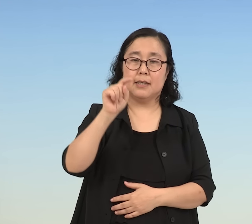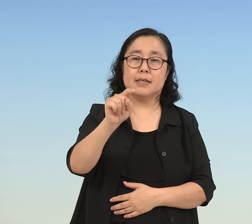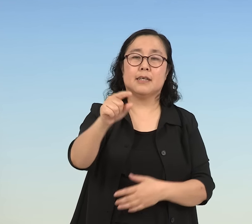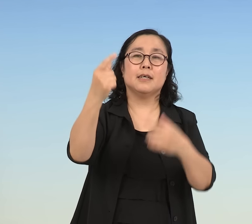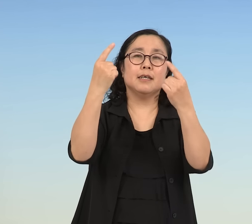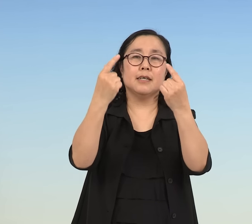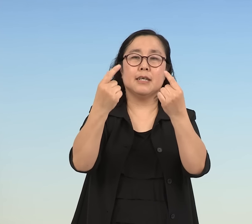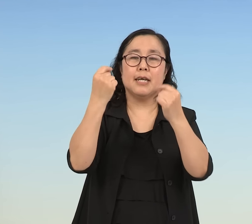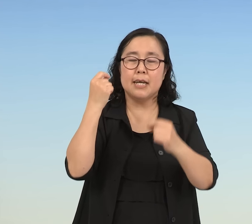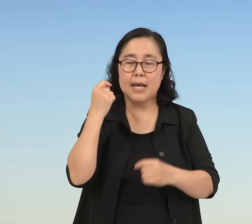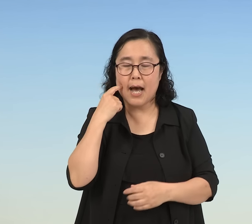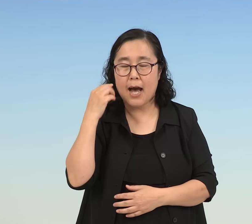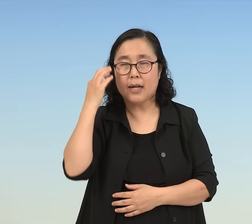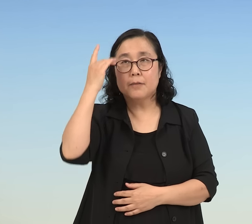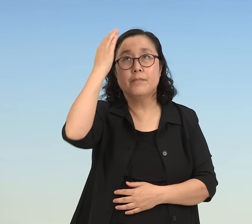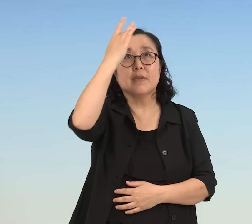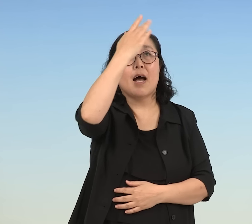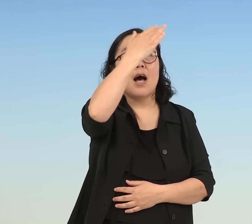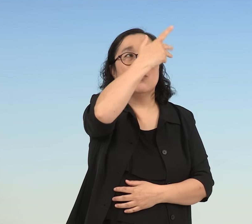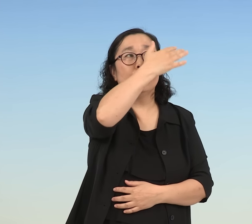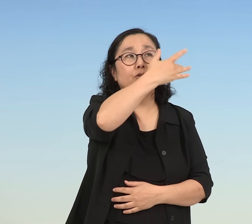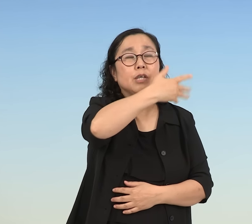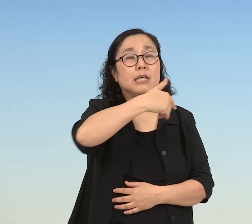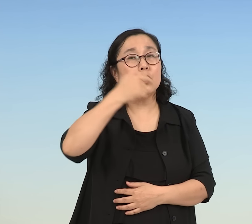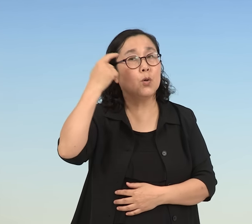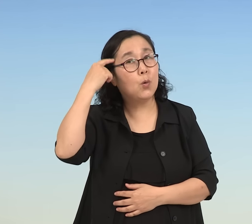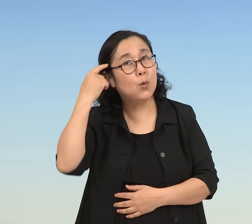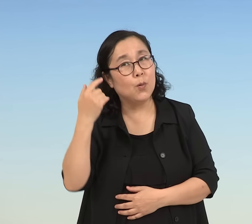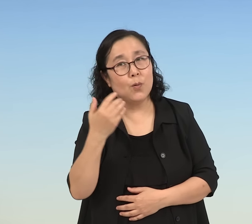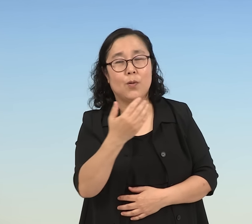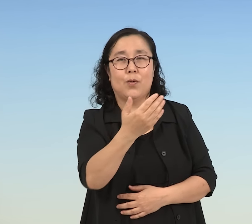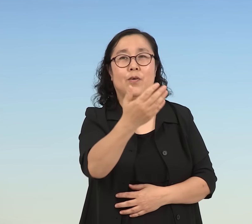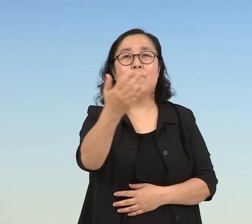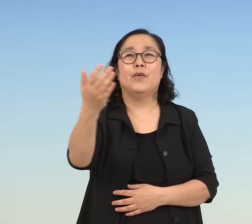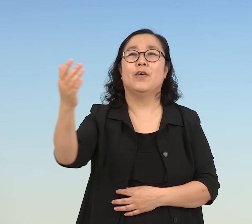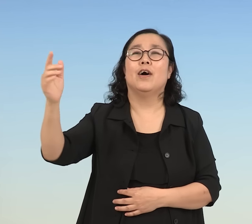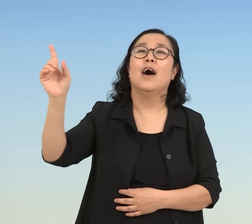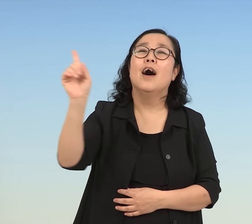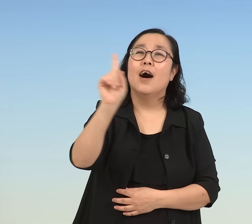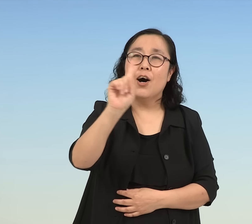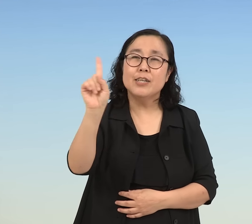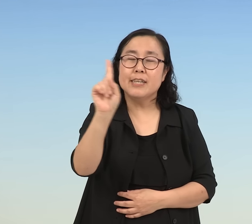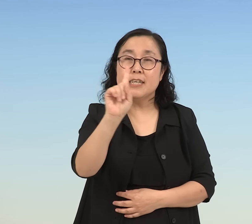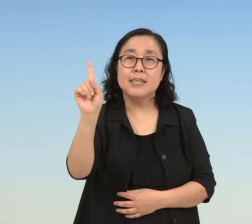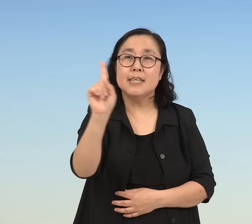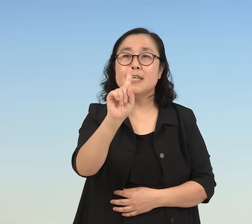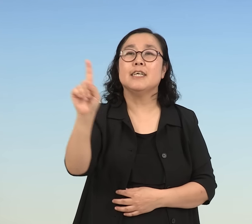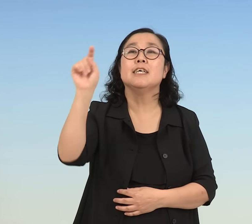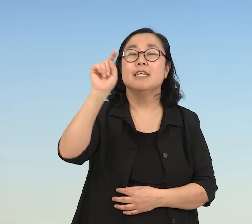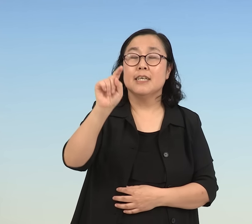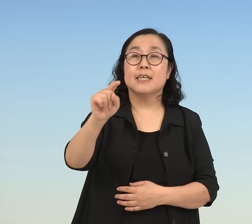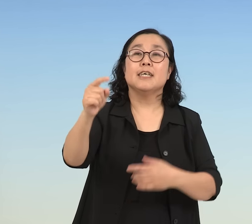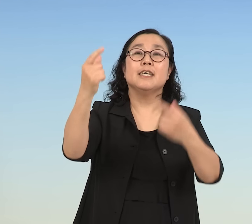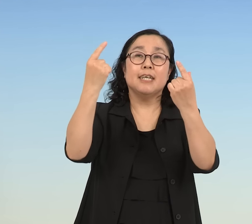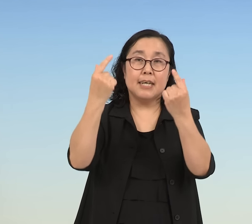아름다운지요. 어찌 그리 아름다운지요. 어찌 그리 아름다운지요.